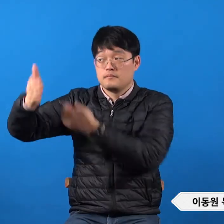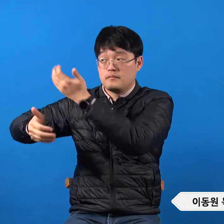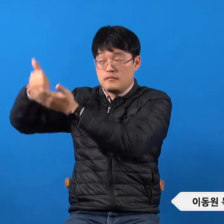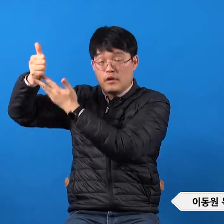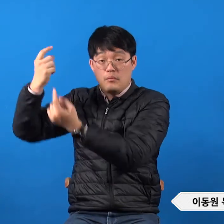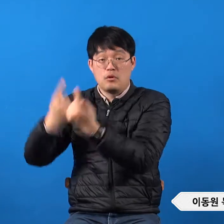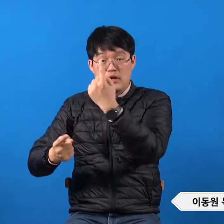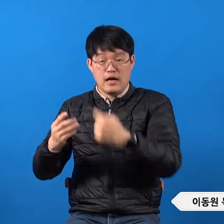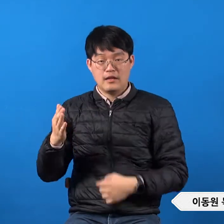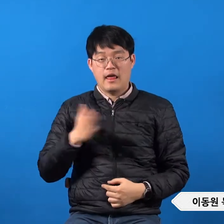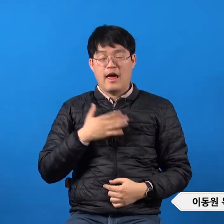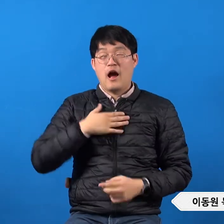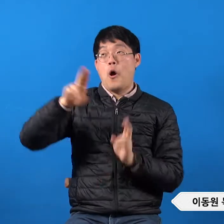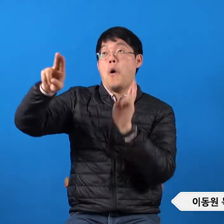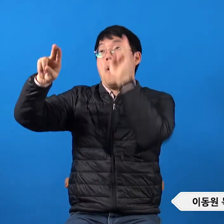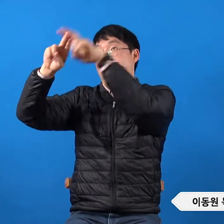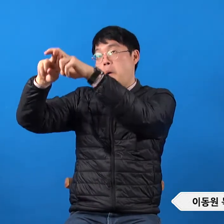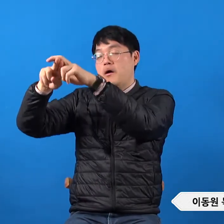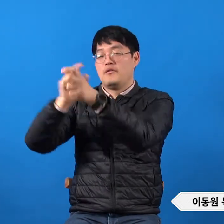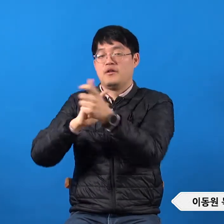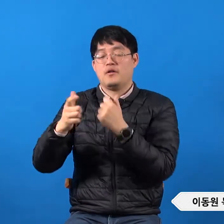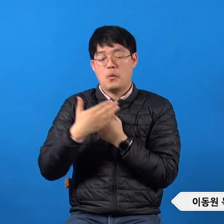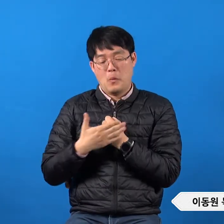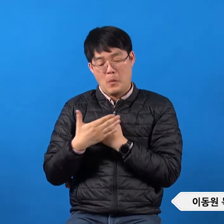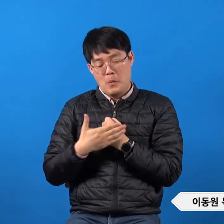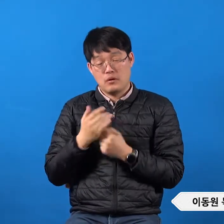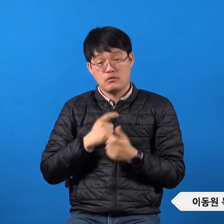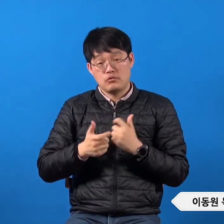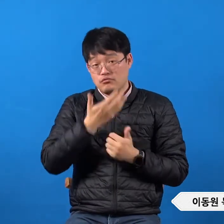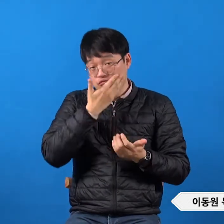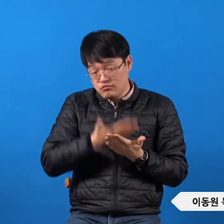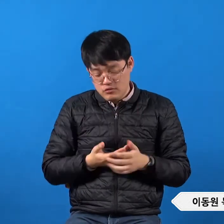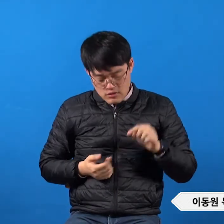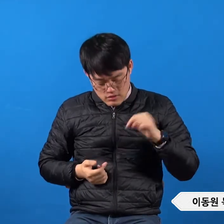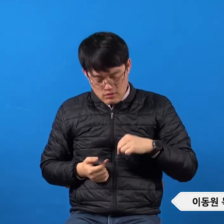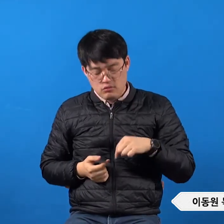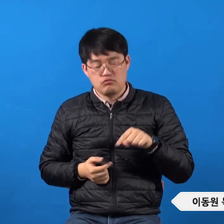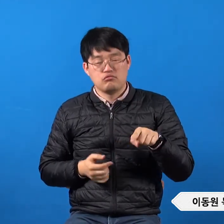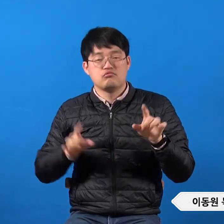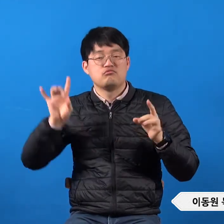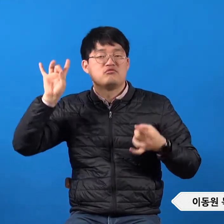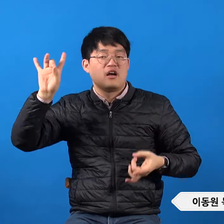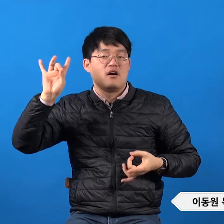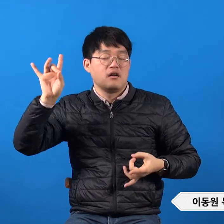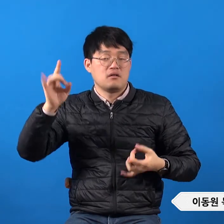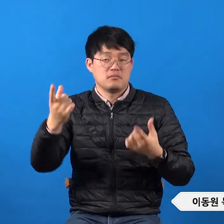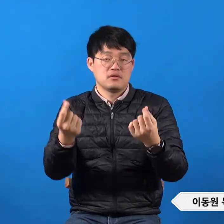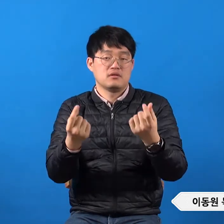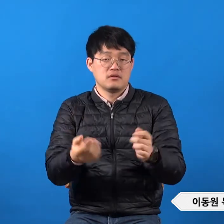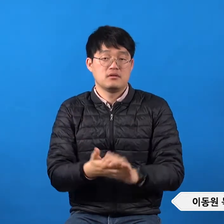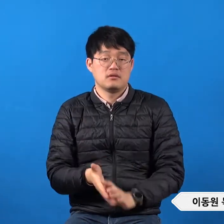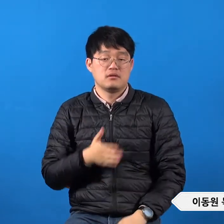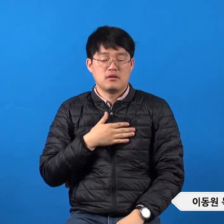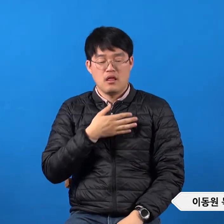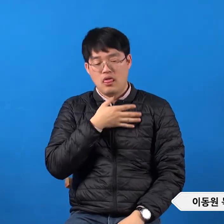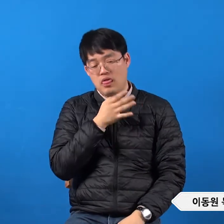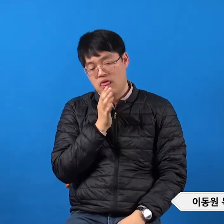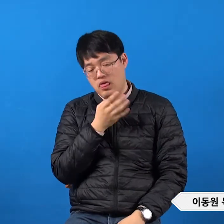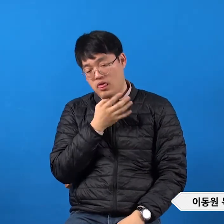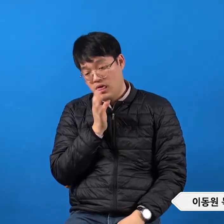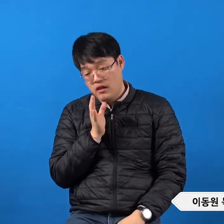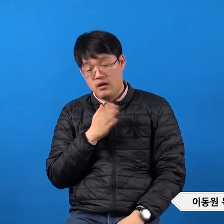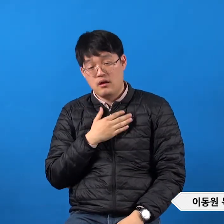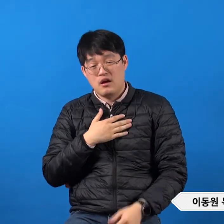또 하나님보다 나 자신을 더 중요하게 생각하면 그게 우상이에요. 저도 늙어가니까